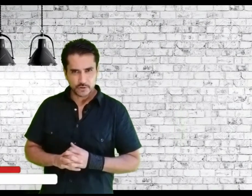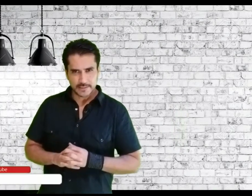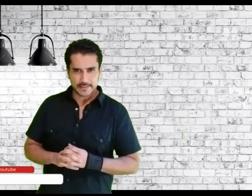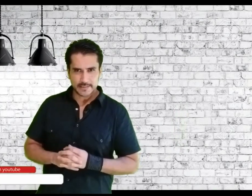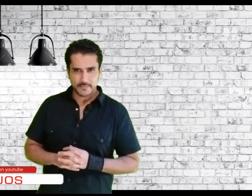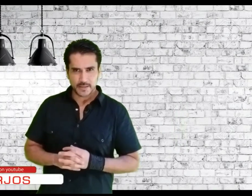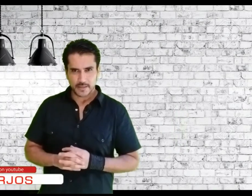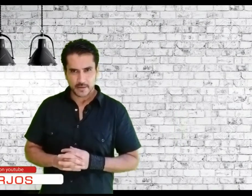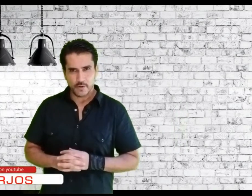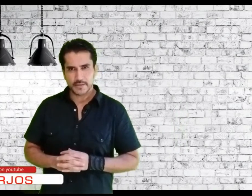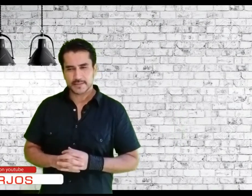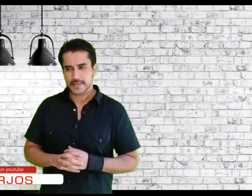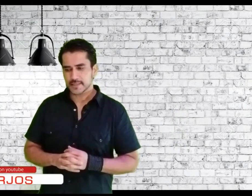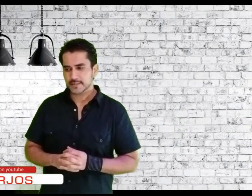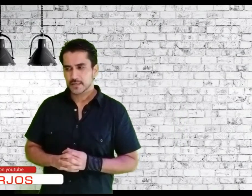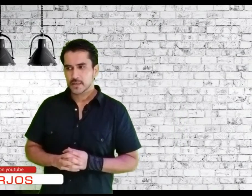del sistema de lenguaje de señas.